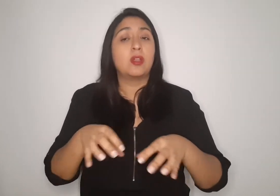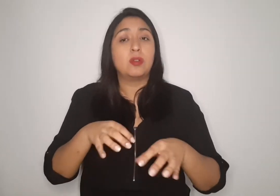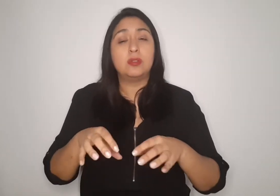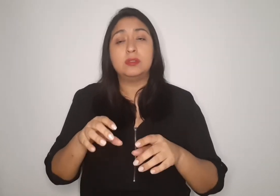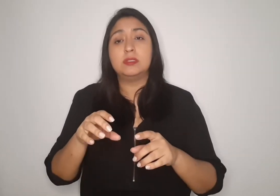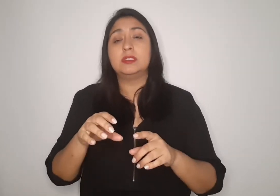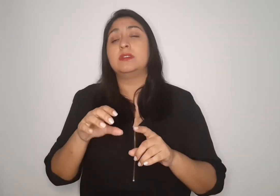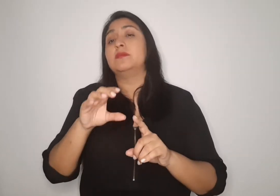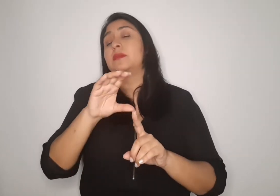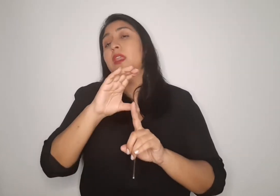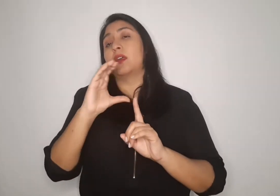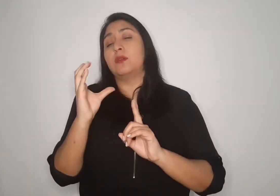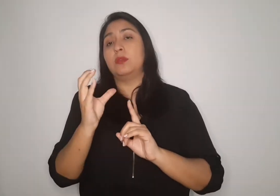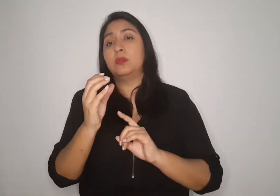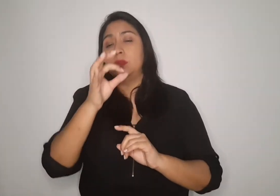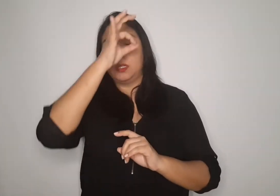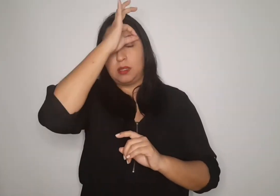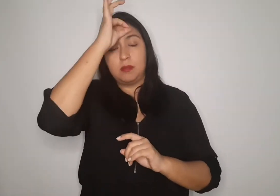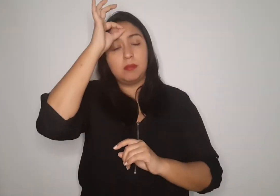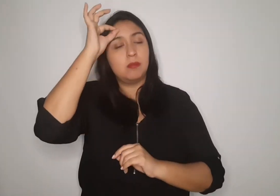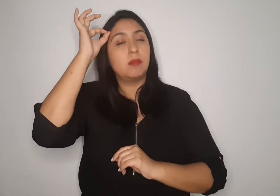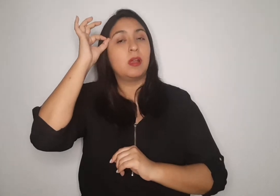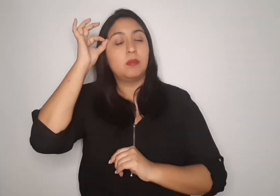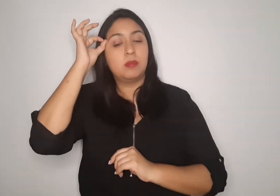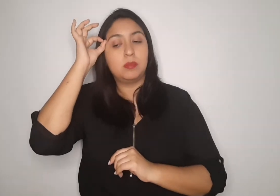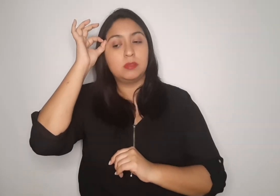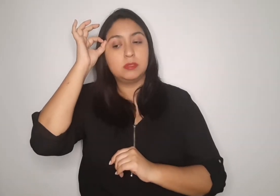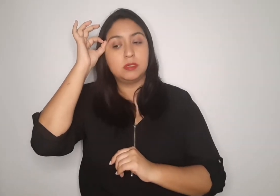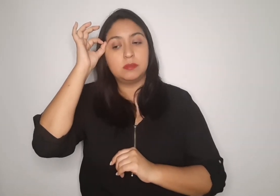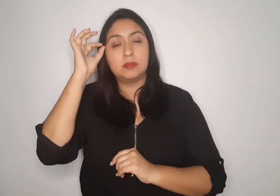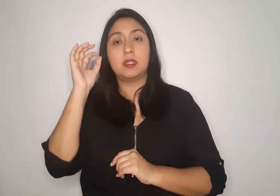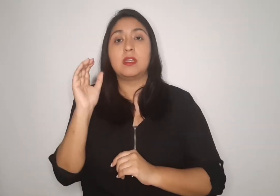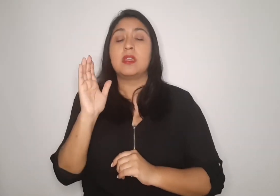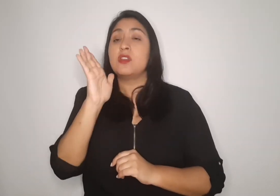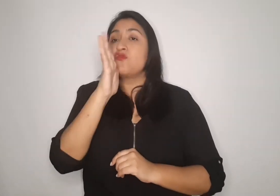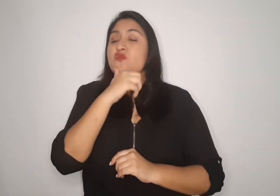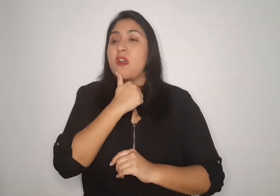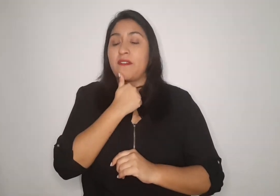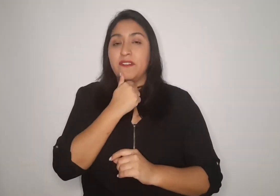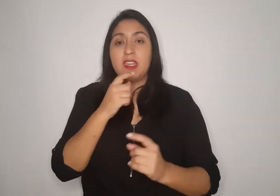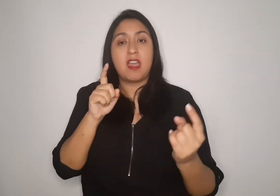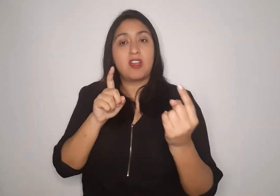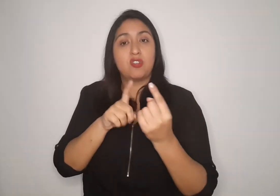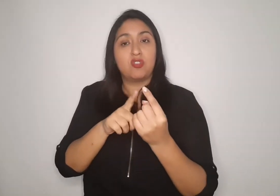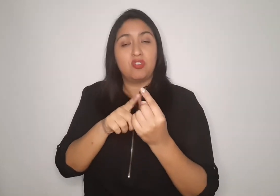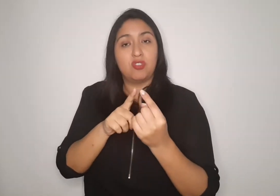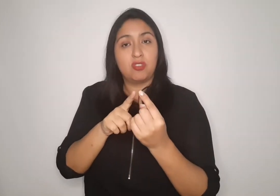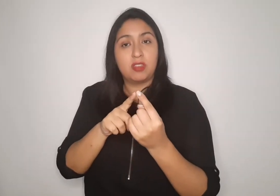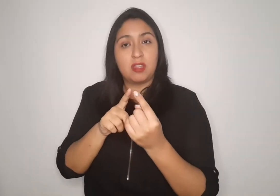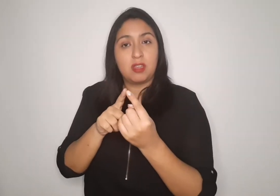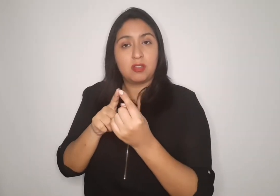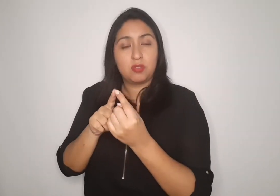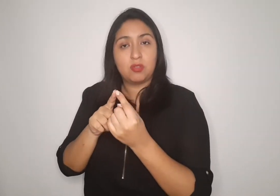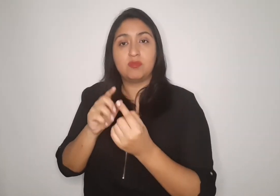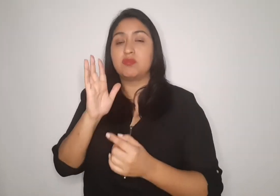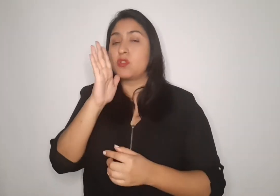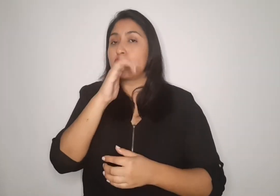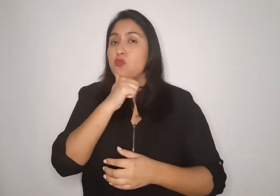del pueblo chileno sí estaba consciente de eso, es que no había un contacto, no había traducción, siempre había, por siglos ha